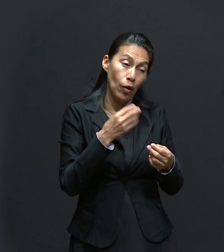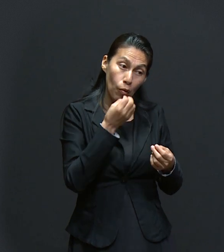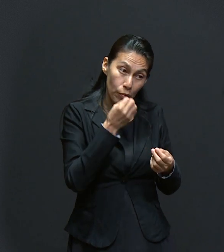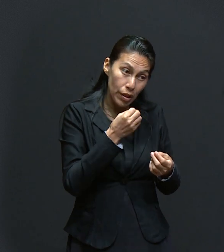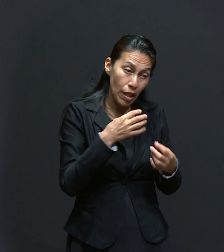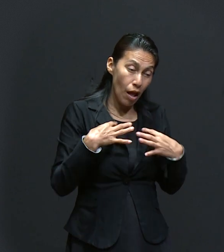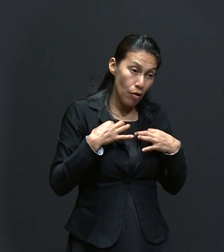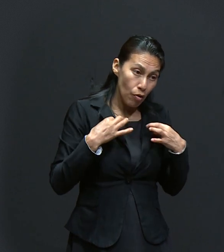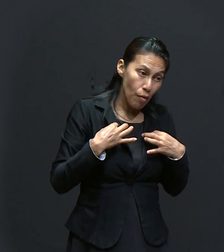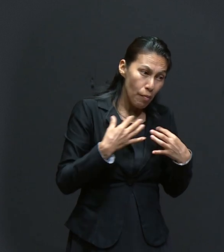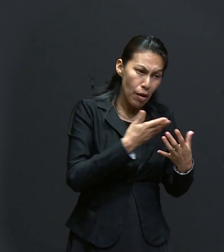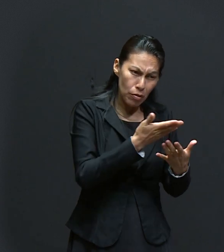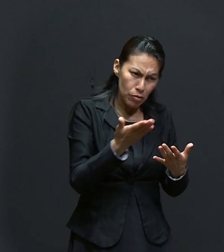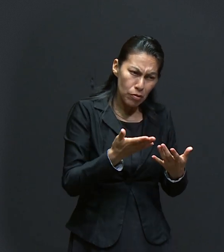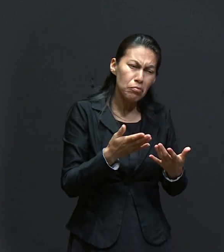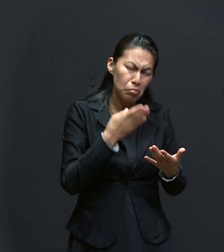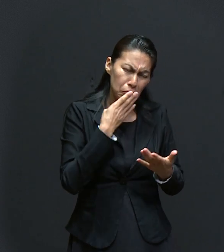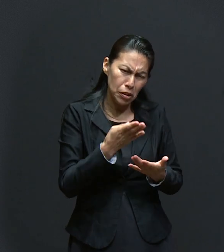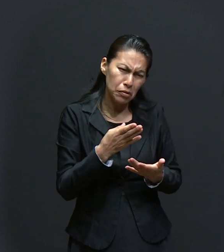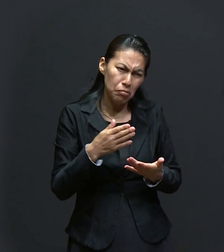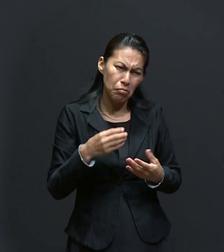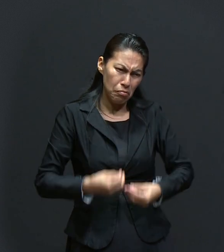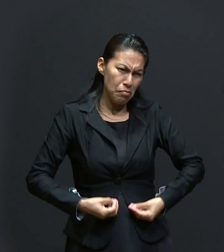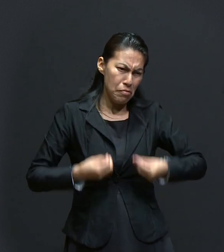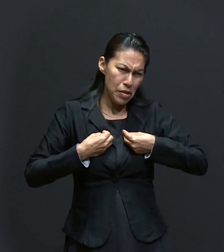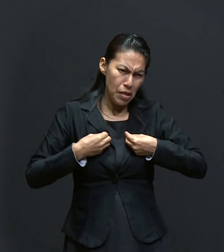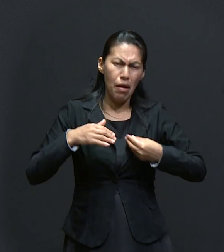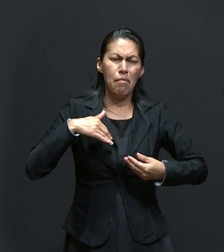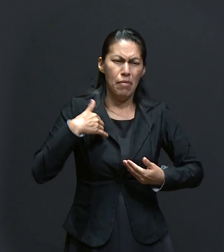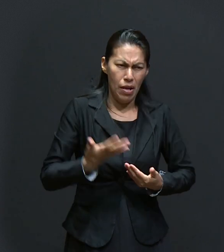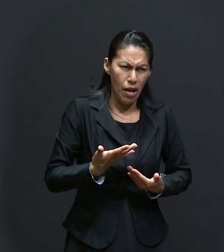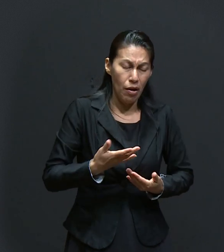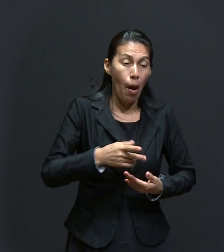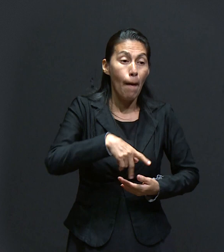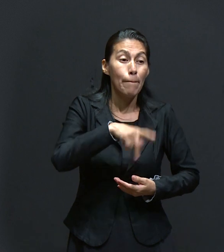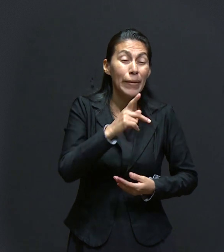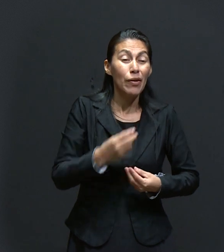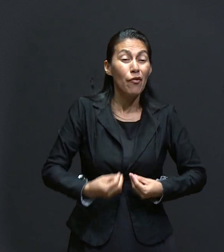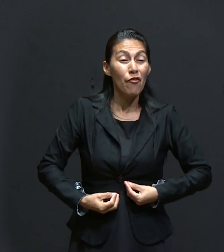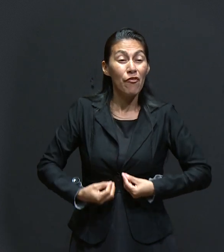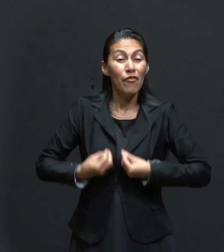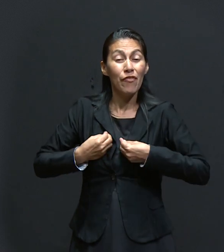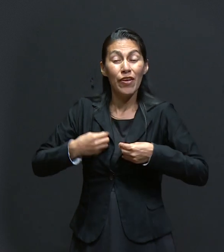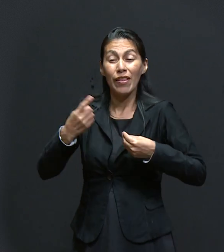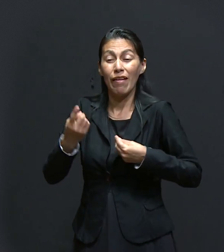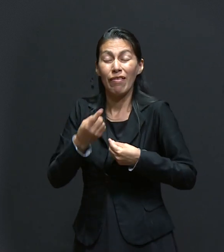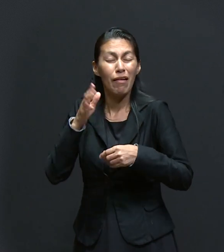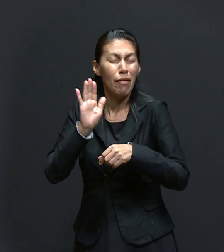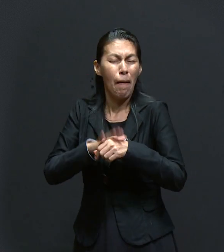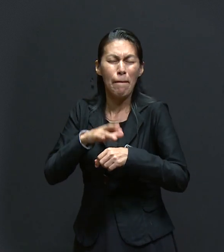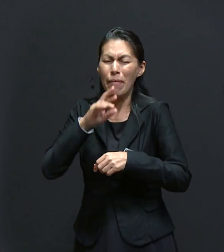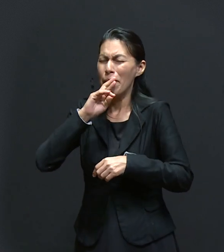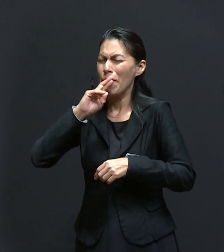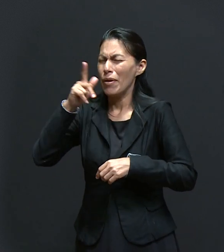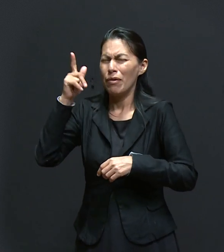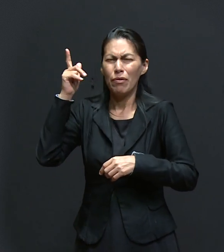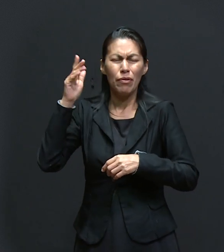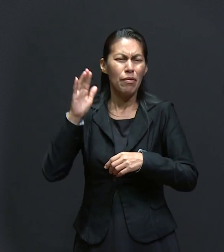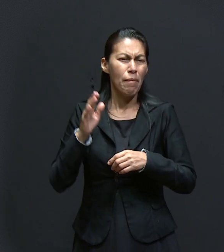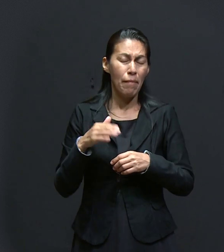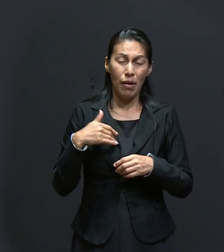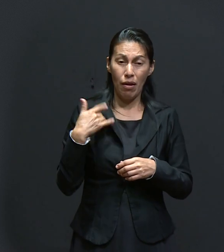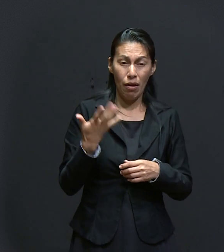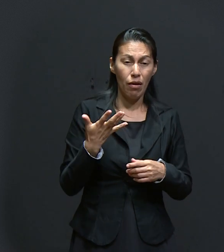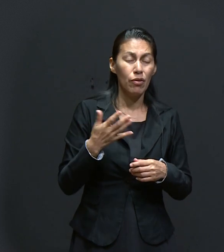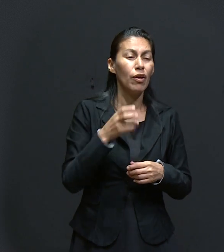se ocupan pero ir más allá porque no es suficiente porque vida es milagro y vida eterna es aún más milagro